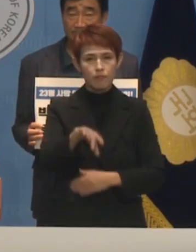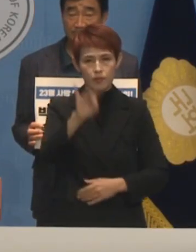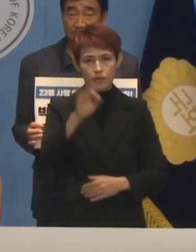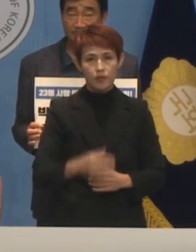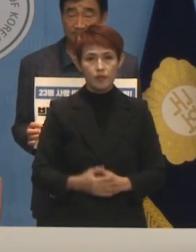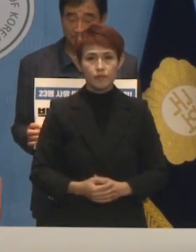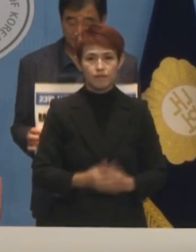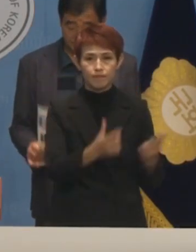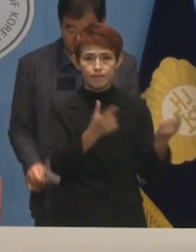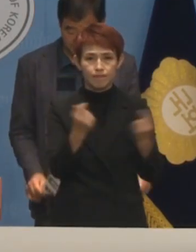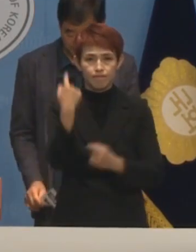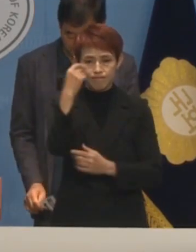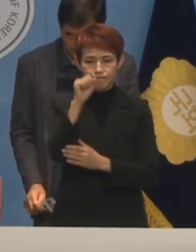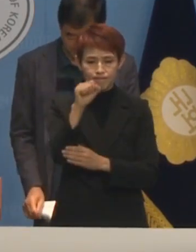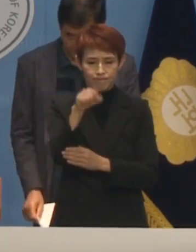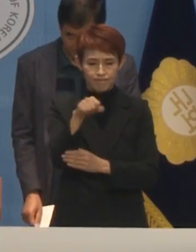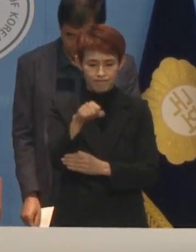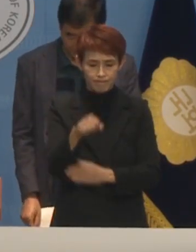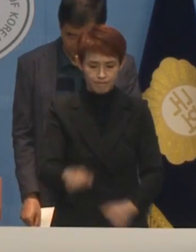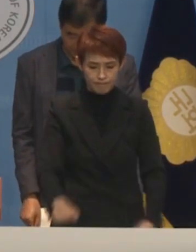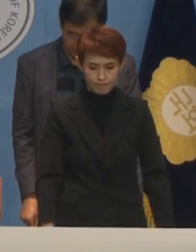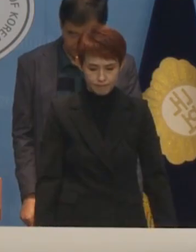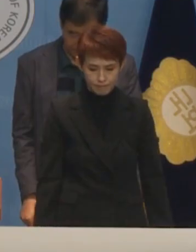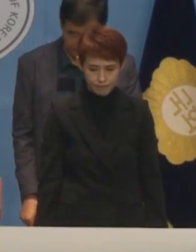추모의 묵념 시작.